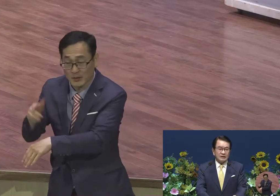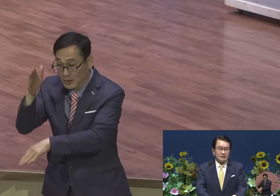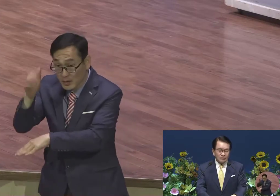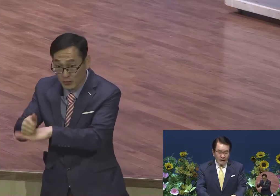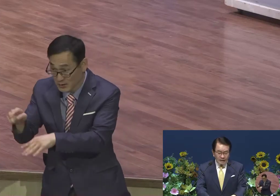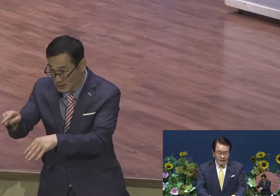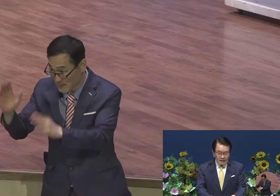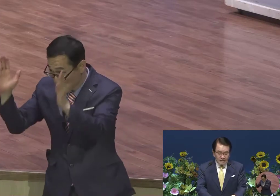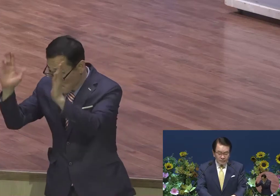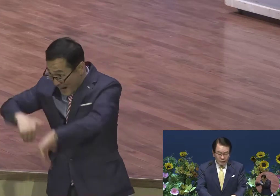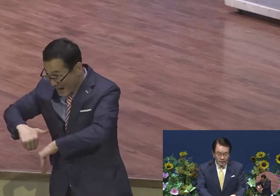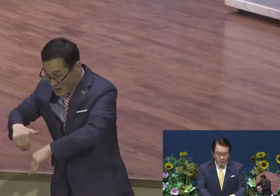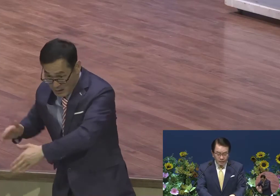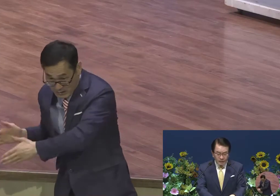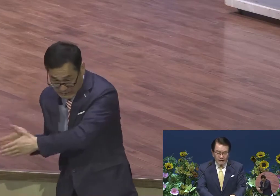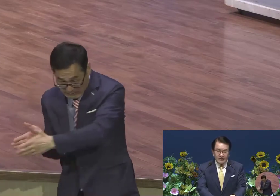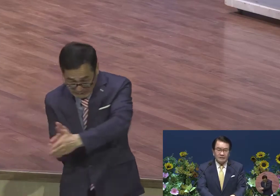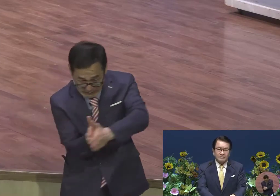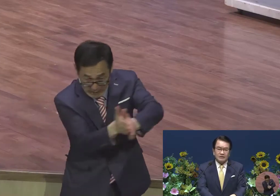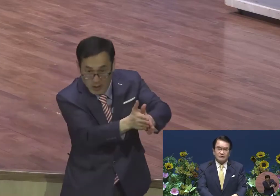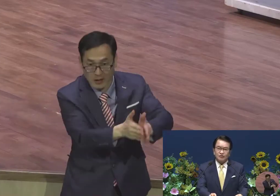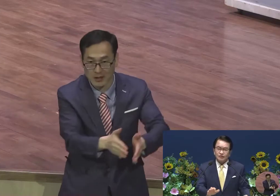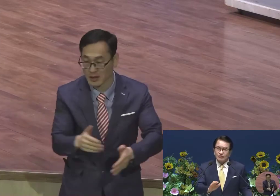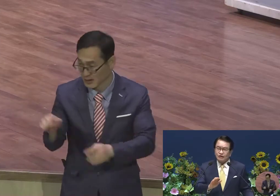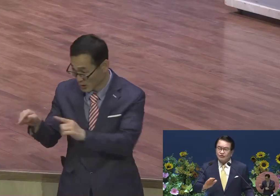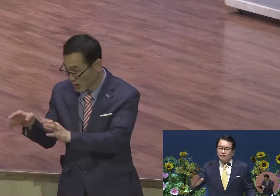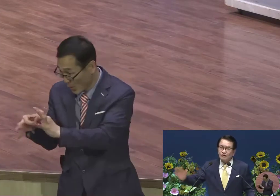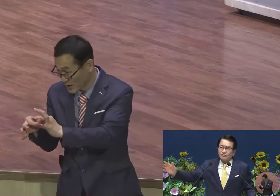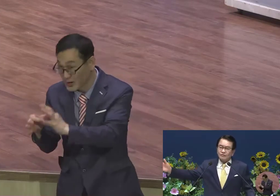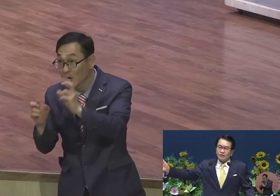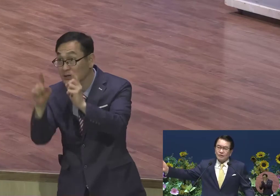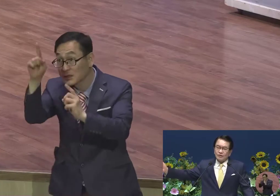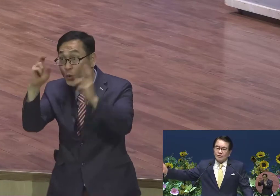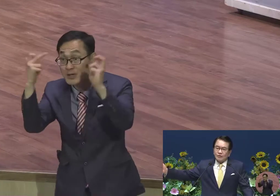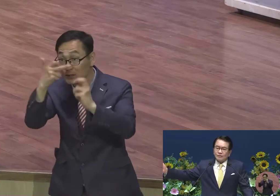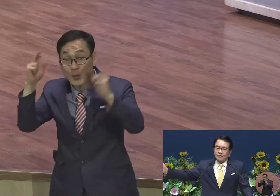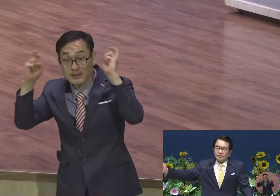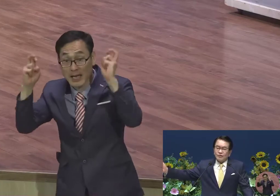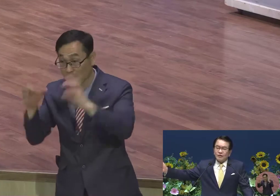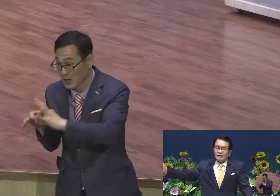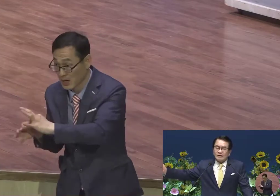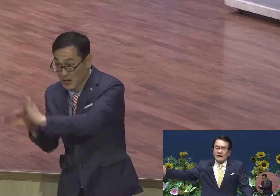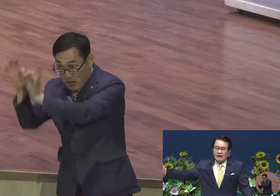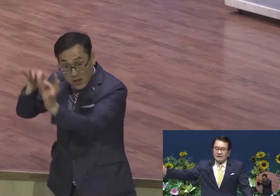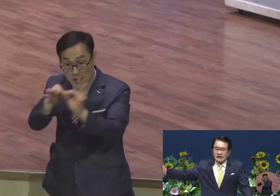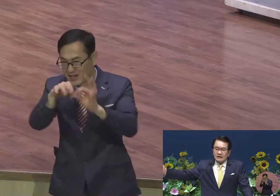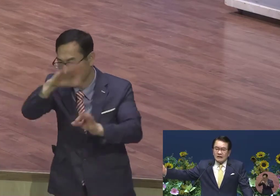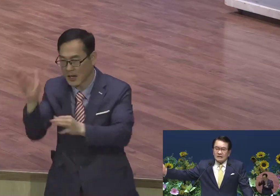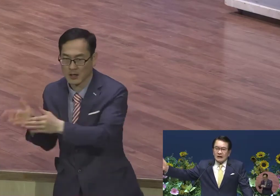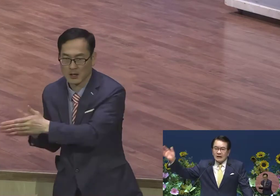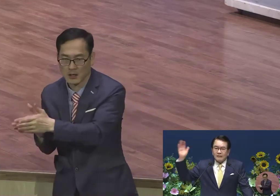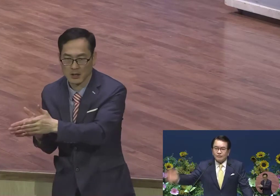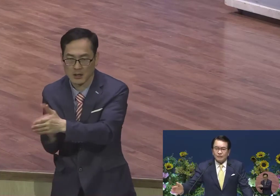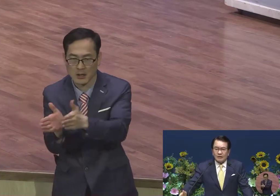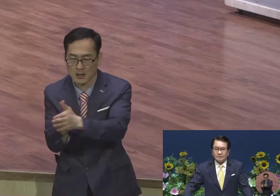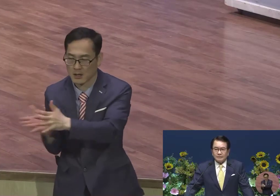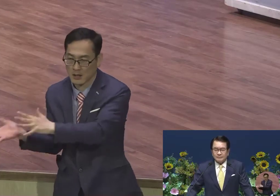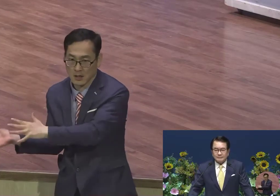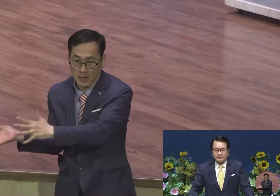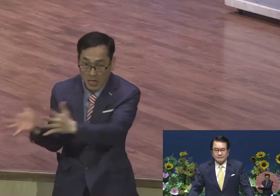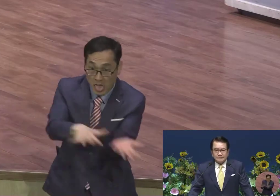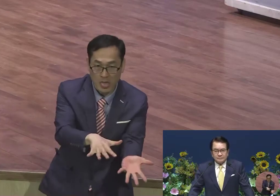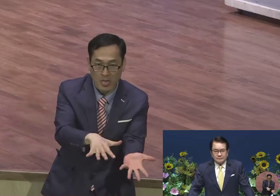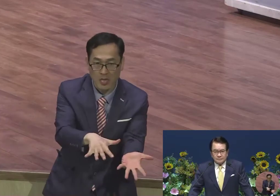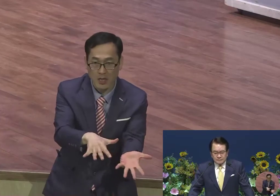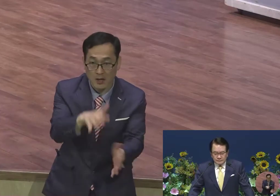그 관계된 모든 대기업들 줄줄이 줄줄이 부도가 나기 시작하니까 나라가 부도가